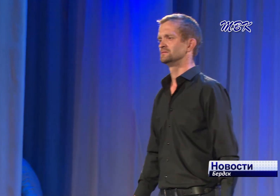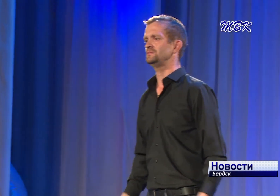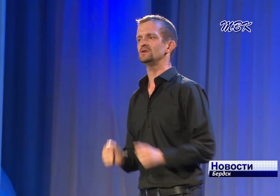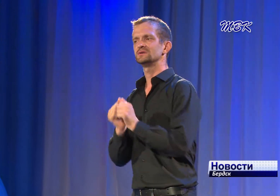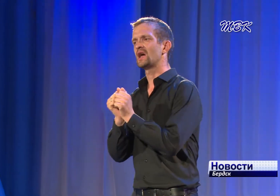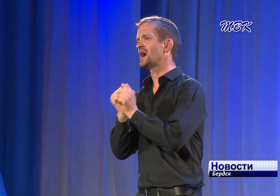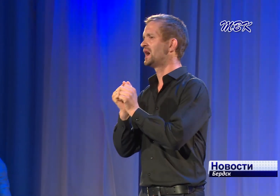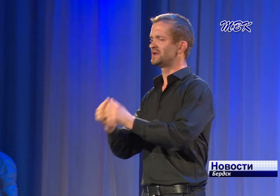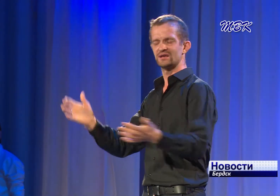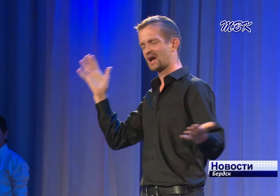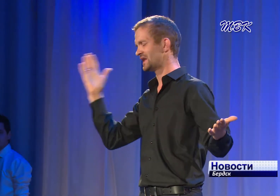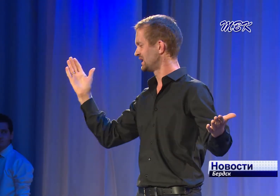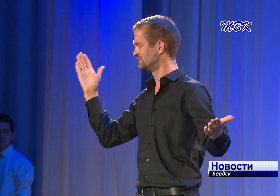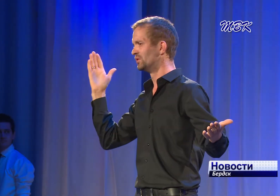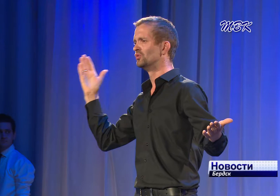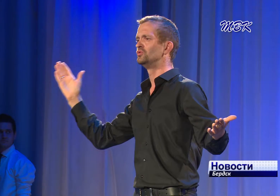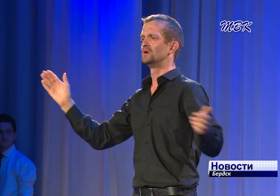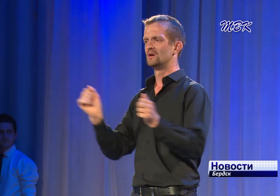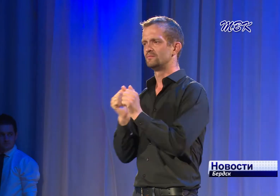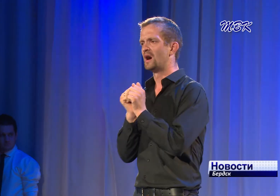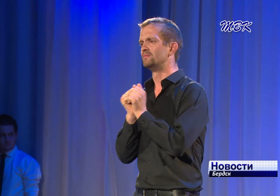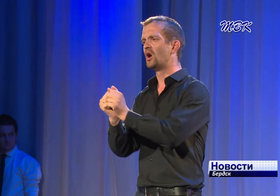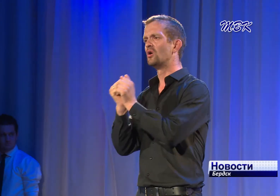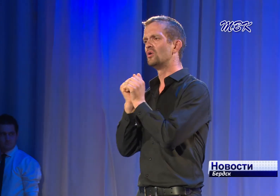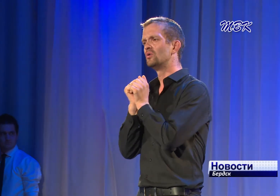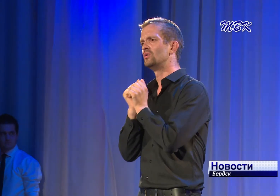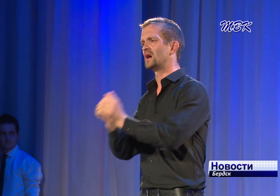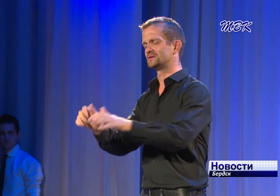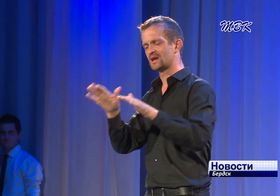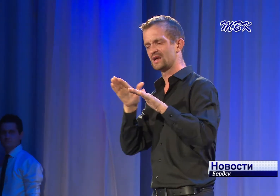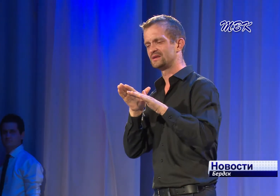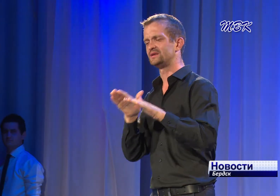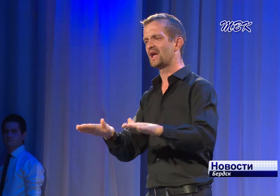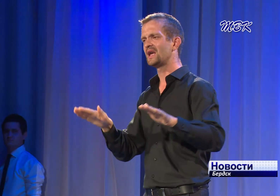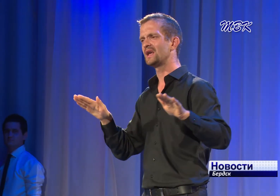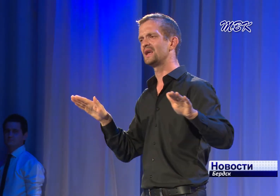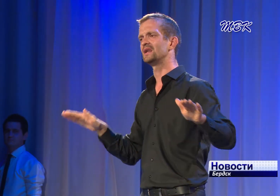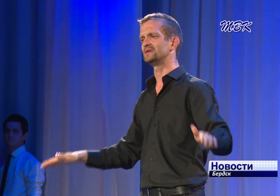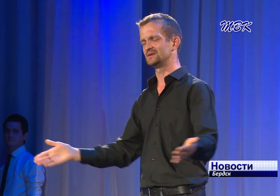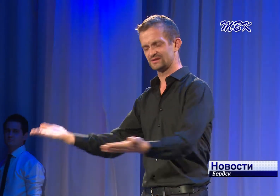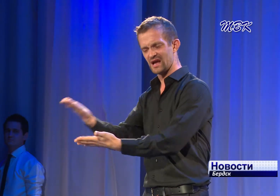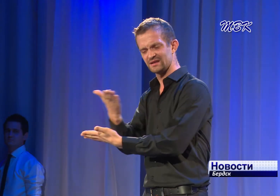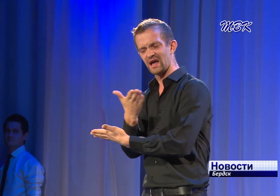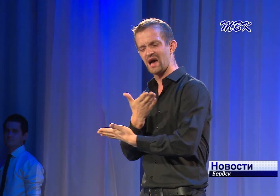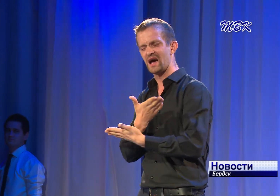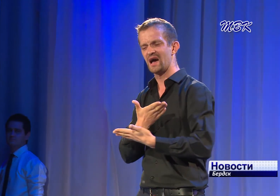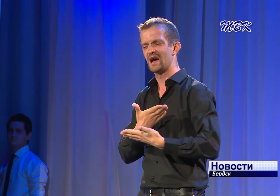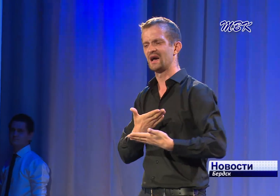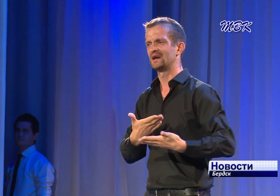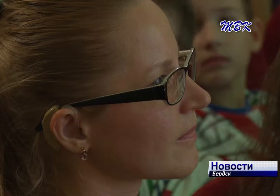Свой номер Александр Шинкаренко готовил неделю. Он из Барнаула, репетирует в местном доме культуры. Нередко выступает на праздниках, но возможность показать свои